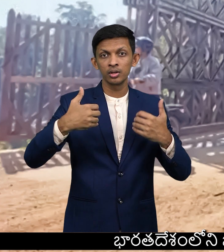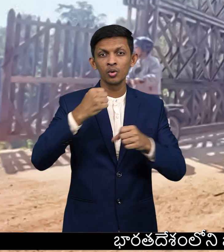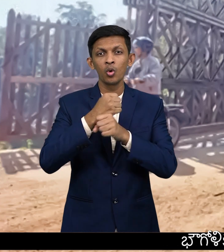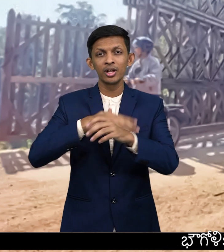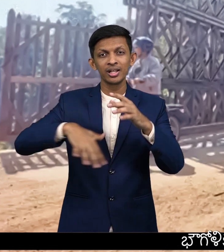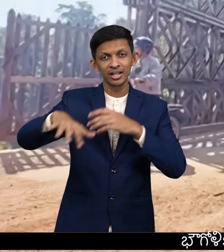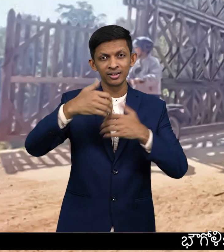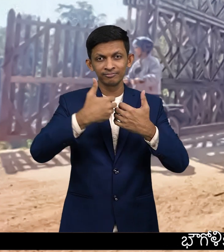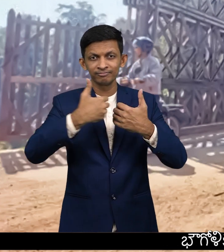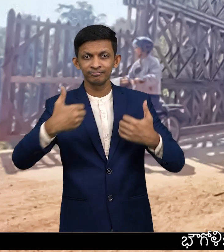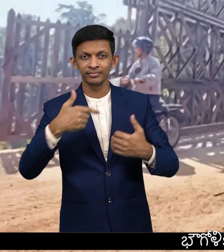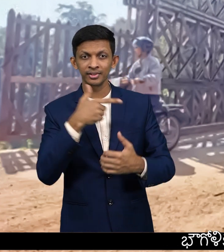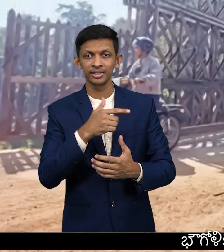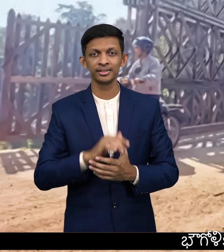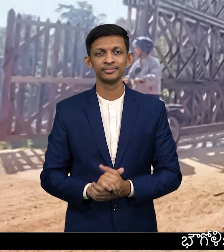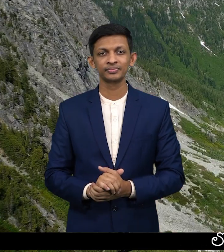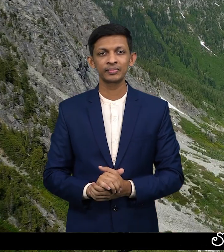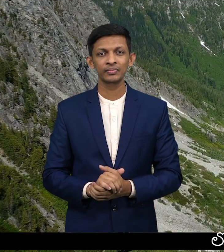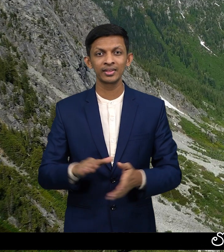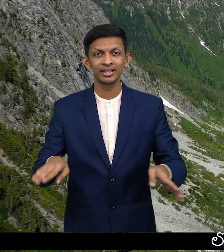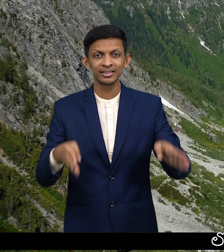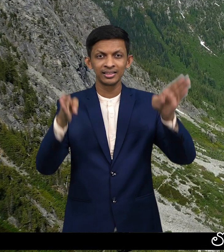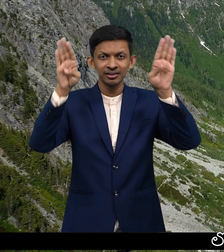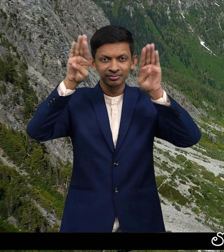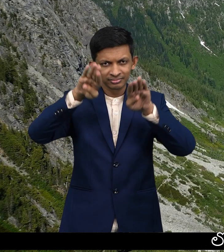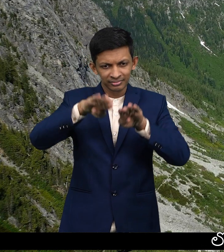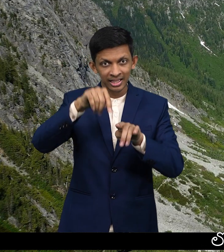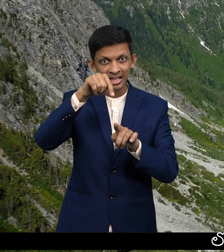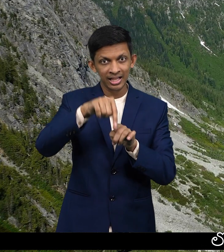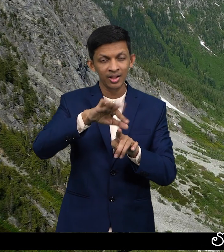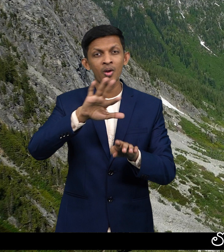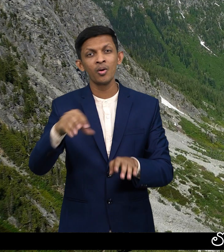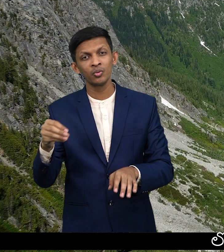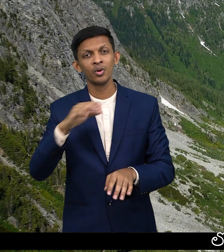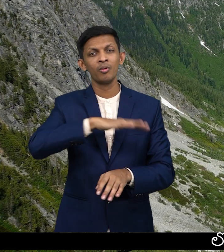విభిన్న భౌగోళిక భూభాగాలను కలిగి ఉంది. లోయ మరియు కొండలు.